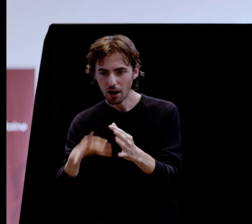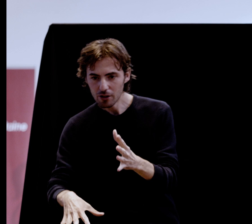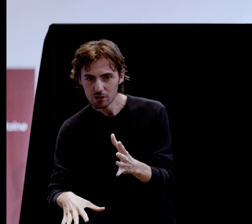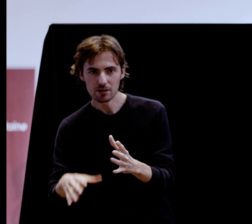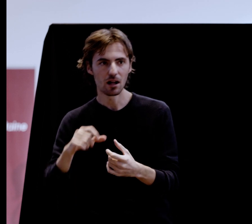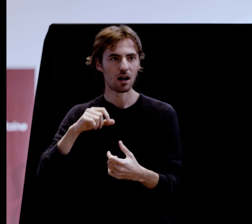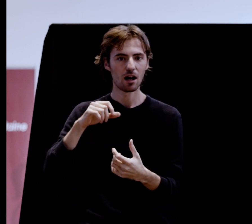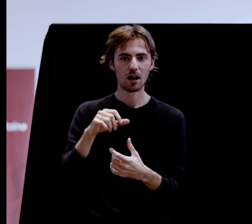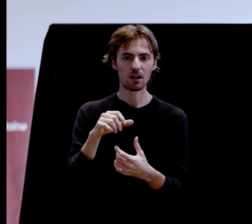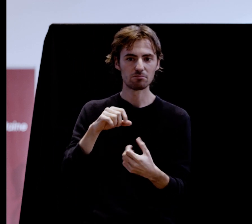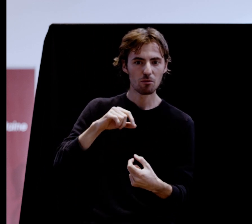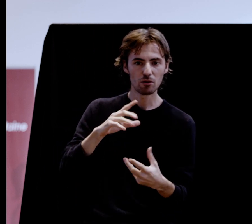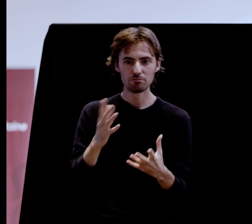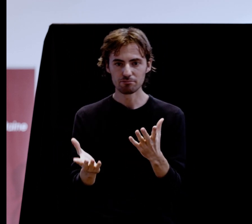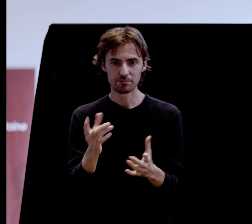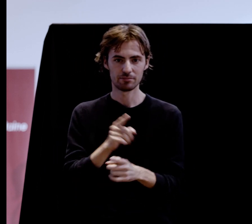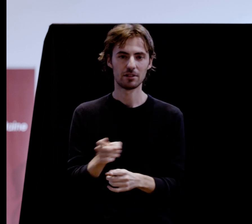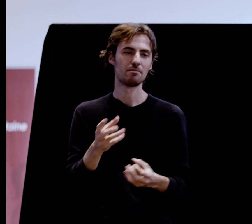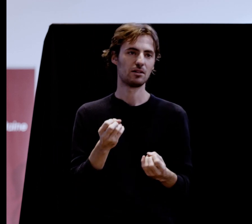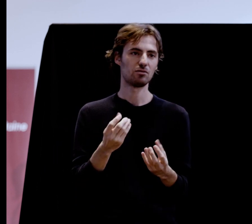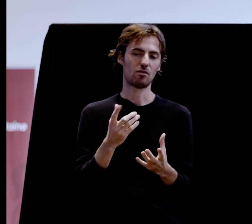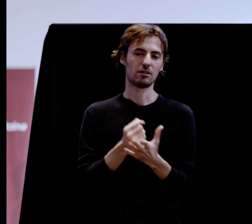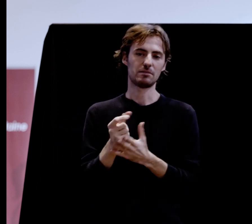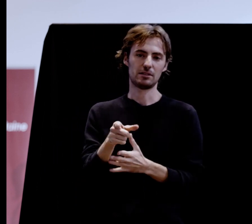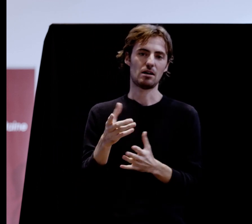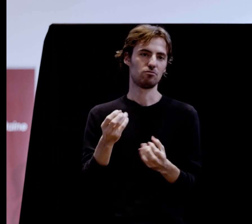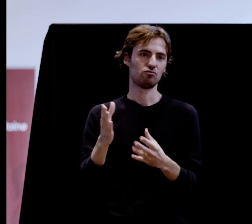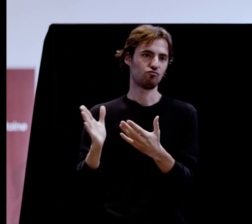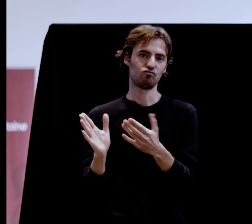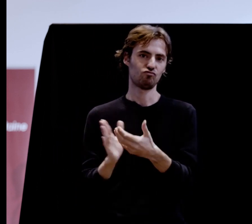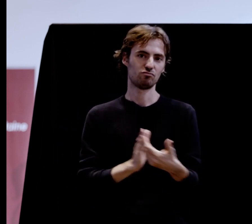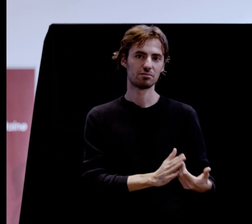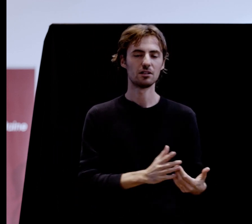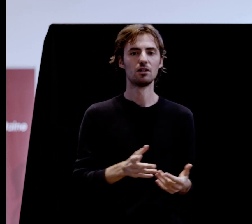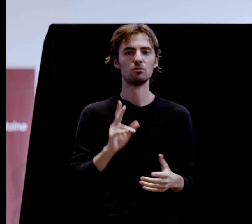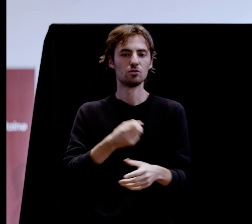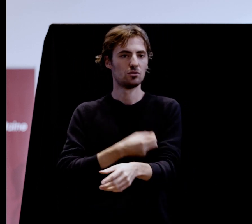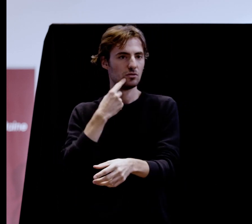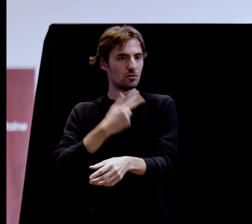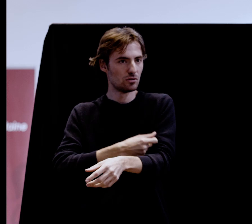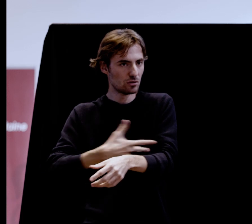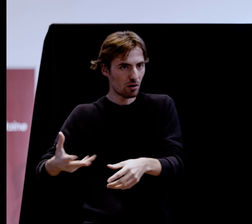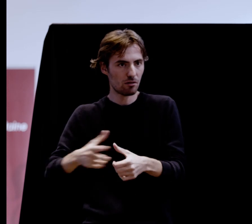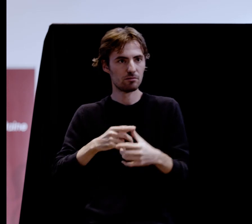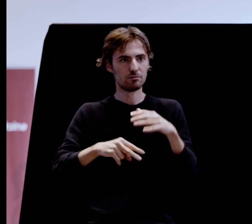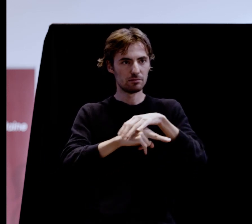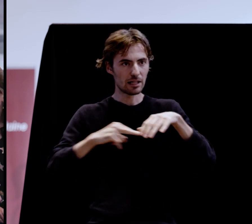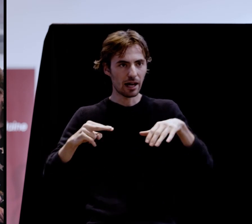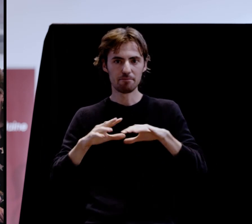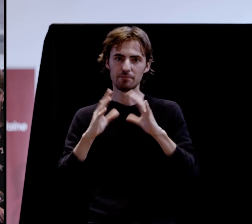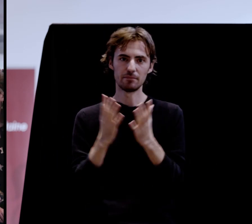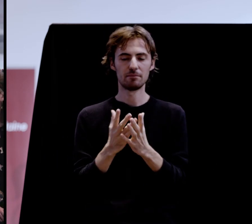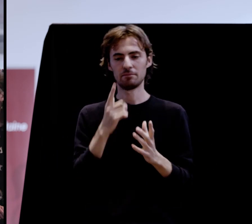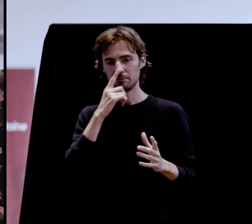très souvent, de plus en plus, on ne fait plus cet examen. Sur la clinique, sur une prise de sang, sur l'IRM, on pose